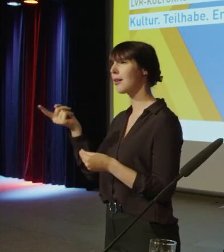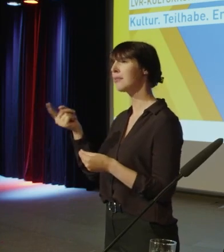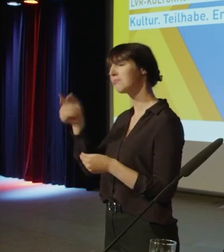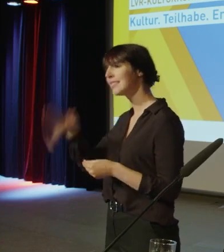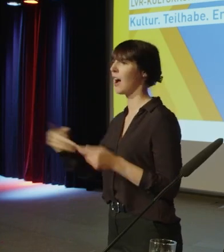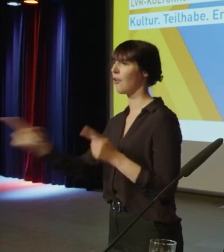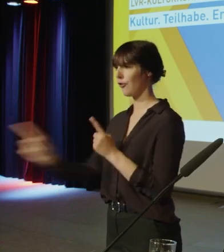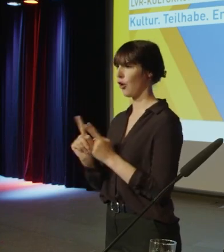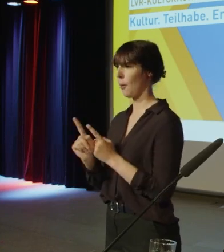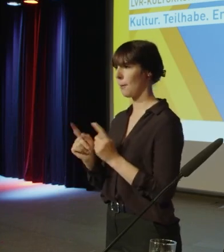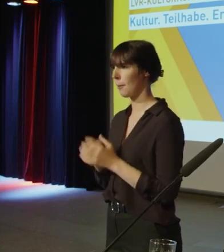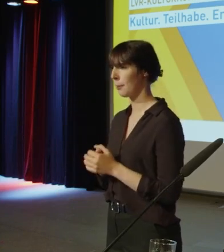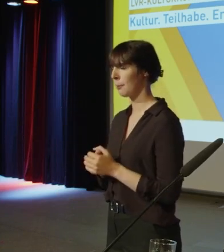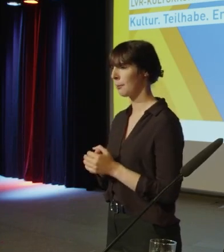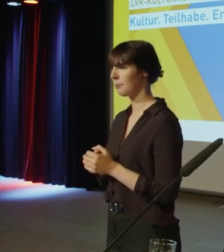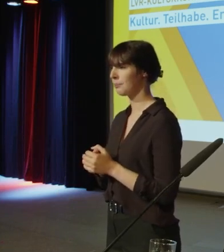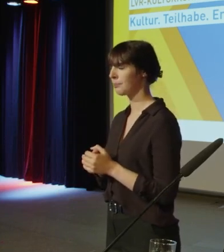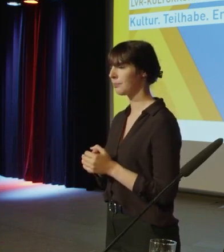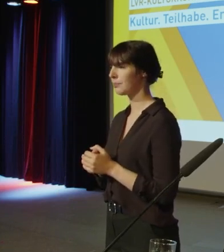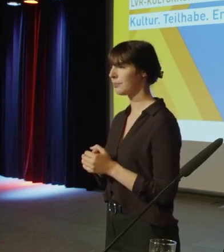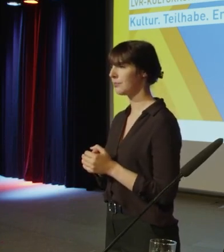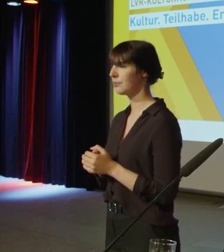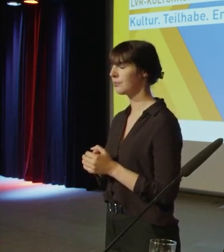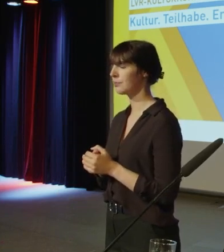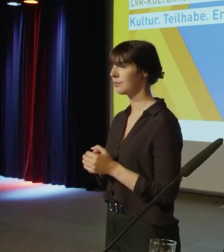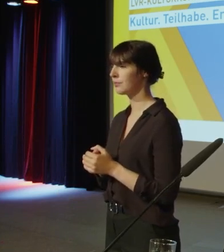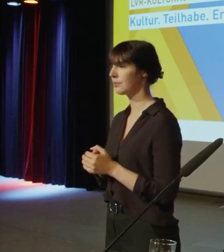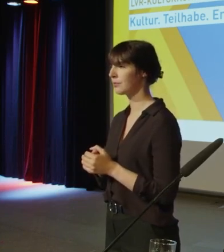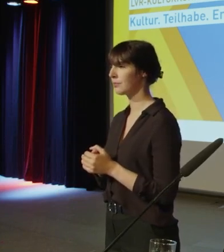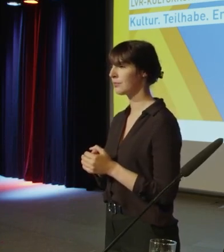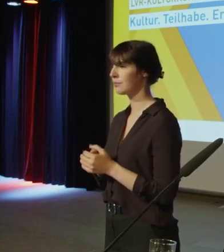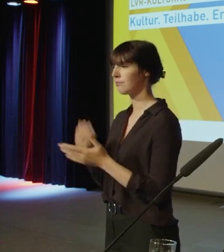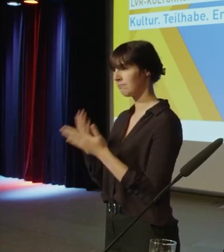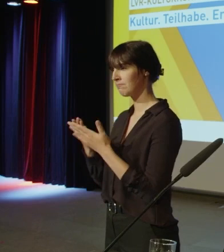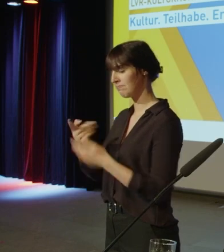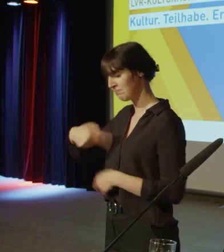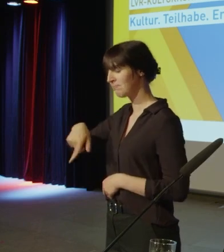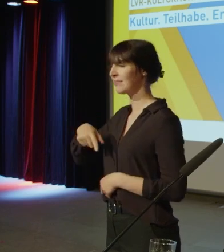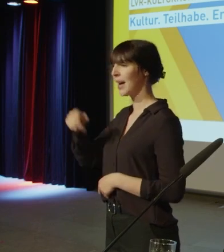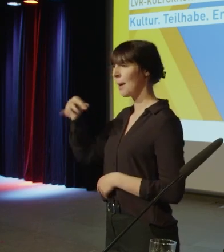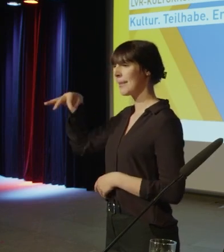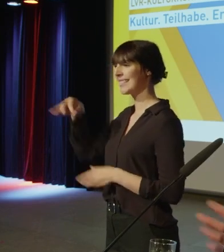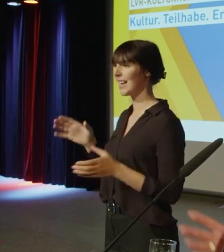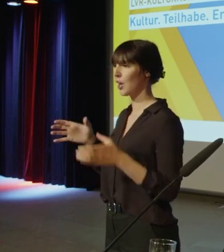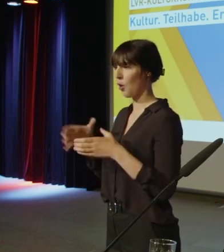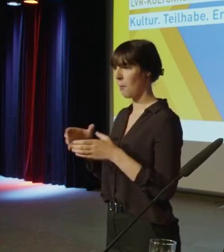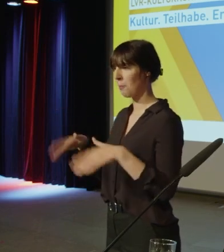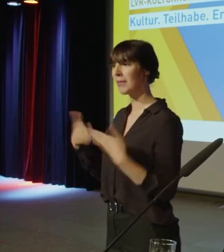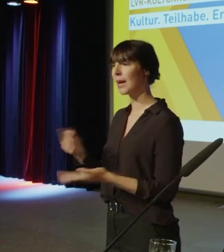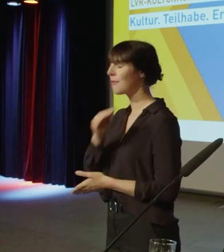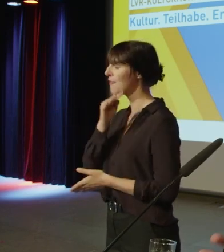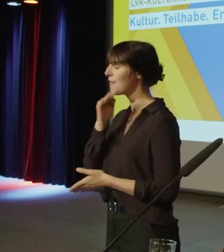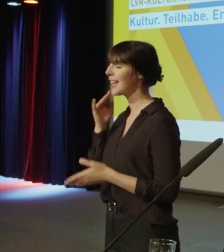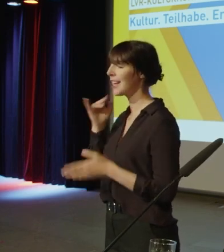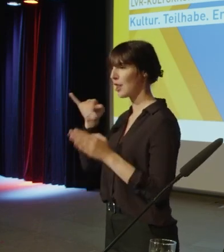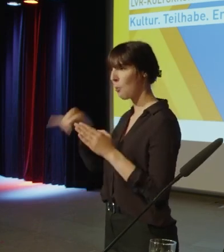einiges falsch. Das führt dazu, dass wir bei mir im Ministerium sehr, sehr viele Projekte haben. Sie haben den Diversitätsfonds genannt. Es gibt